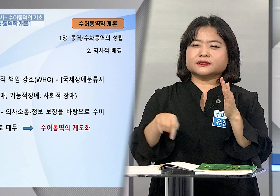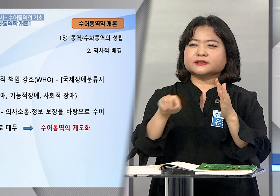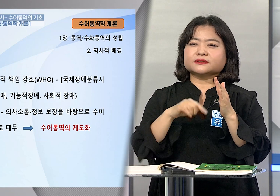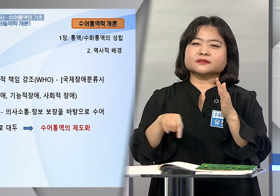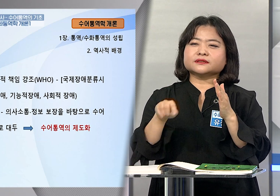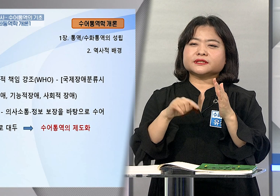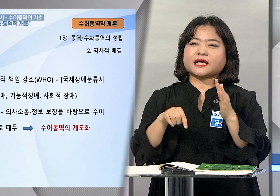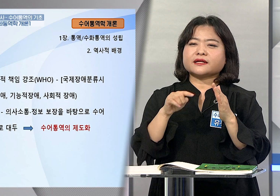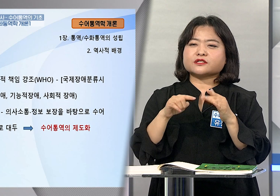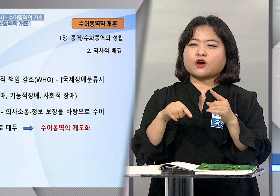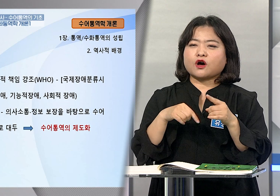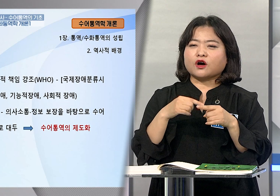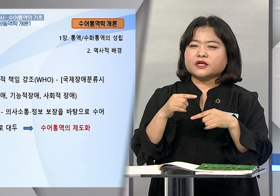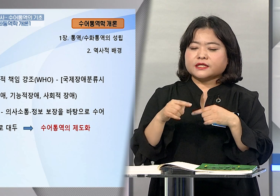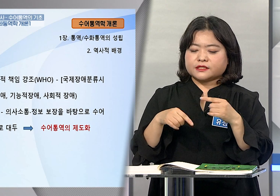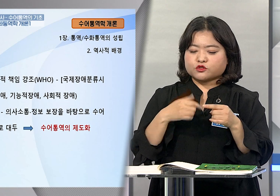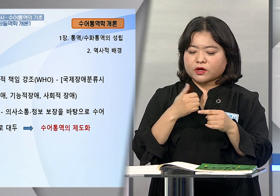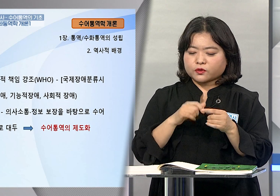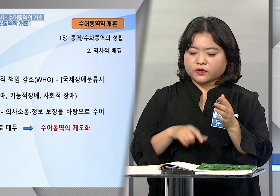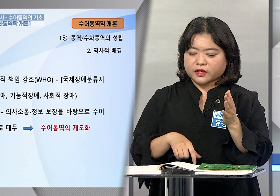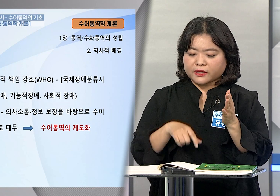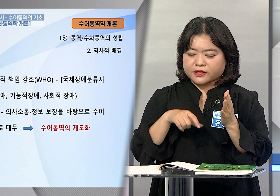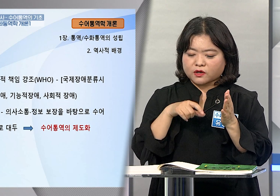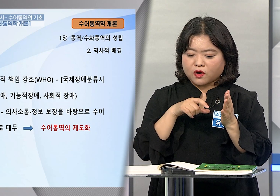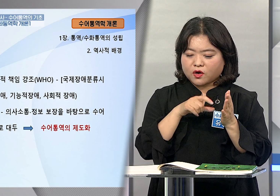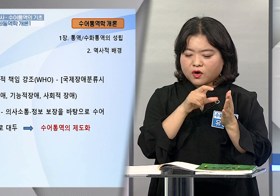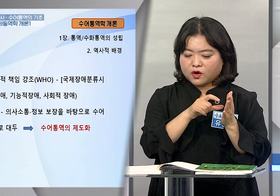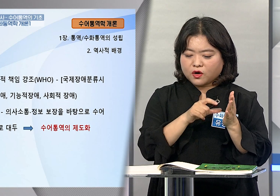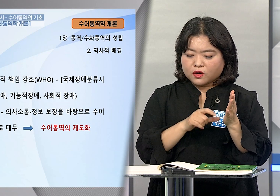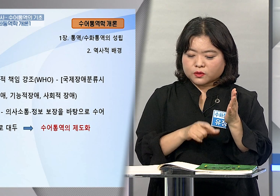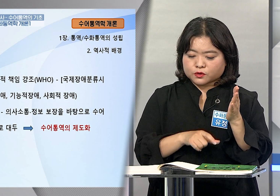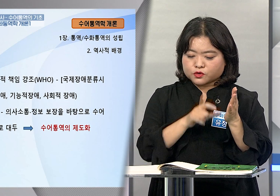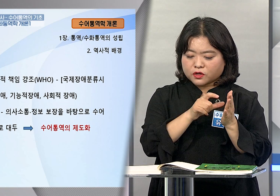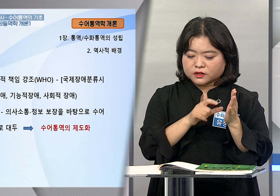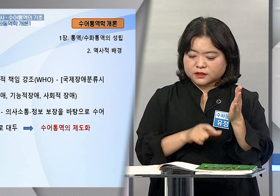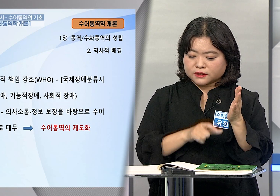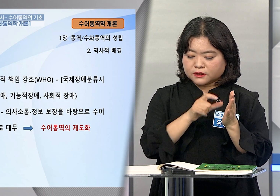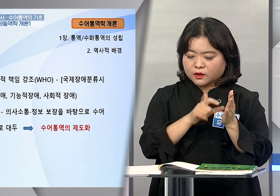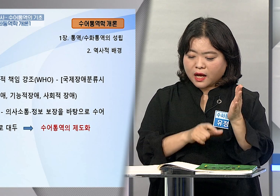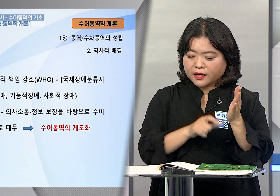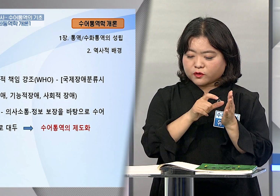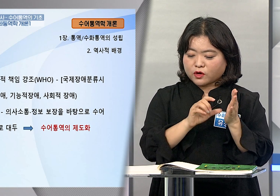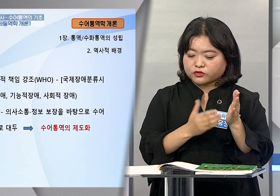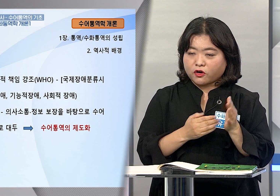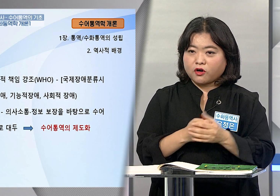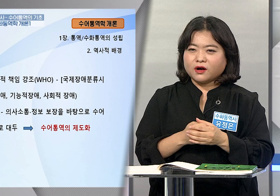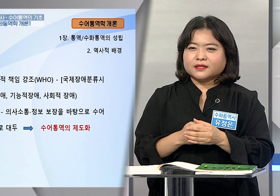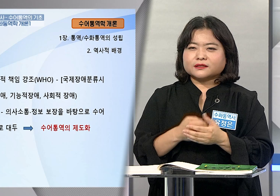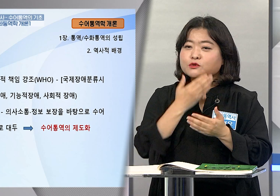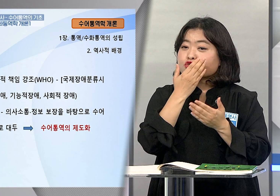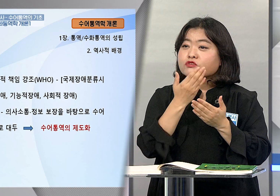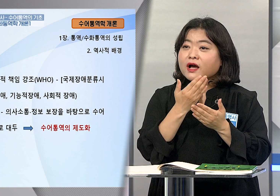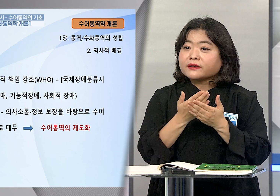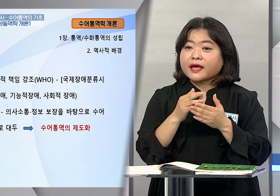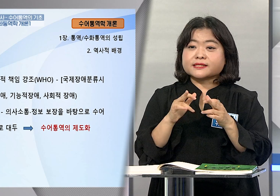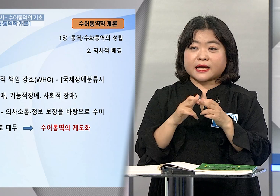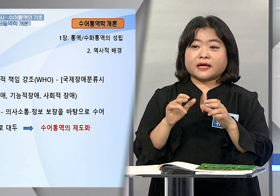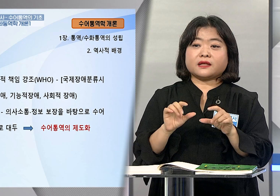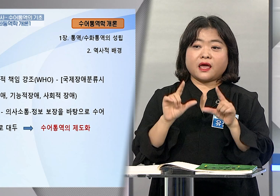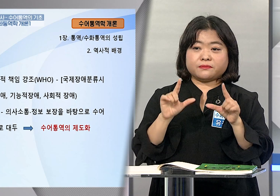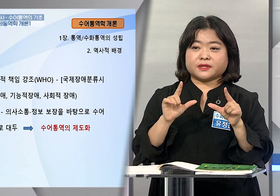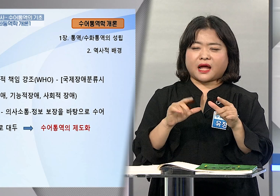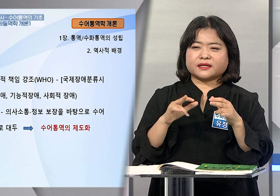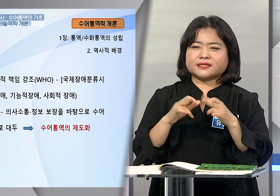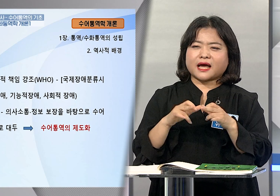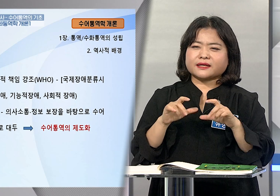ICF 그 시안에서 이제 수화통역에 대해서 규정을 하게 되고요. 그다음에 중요한 게